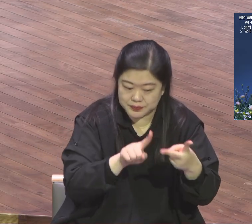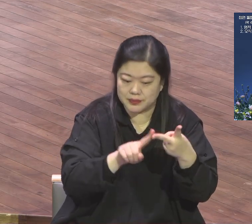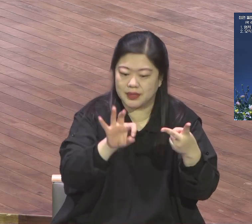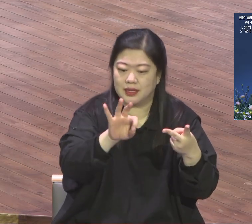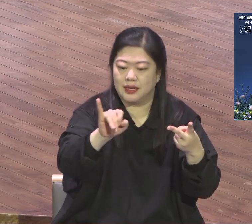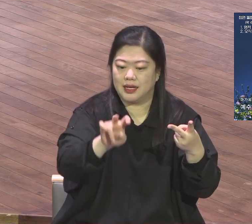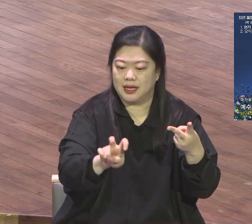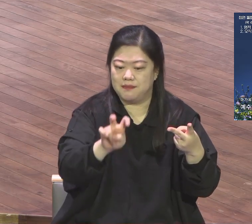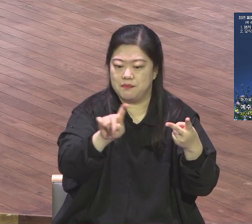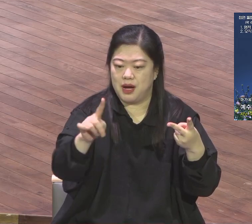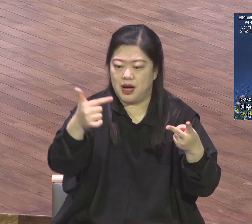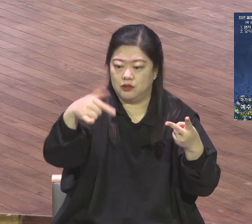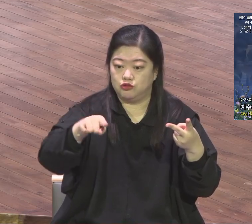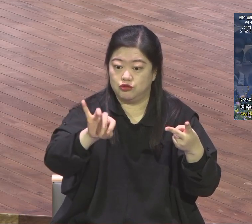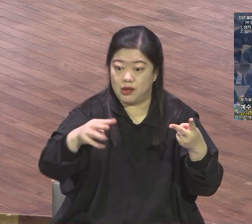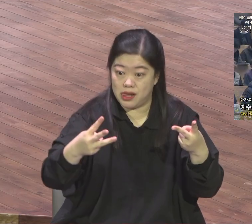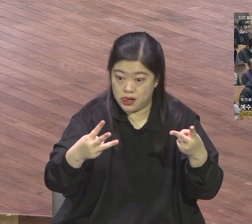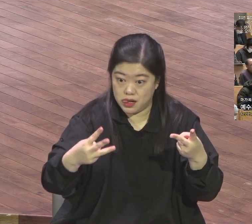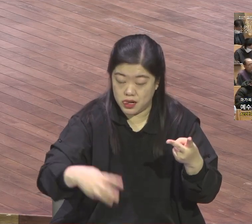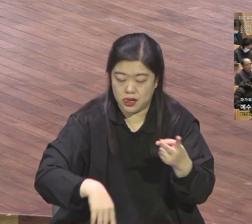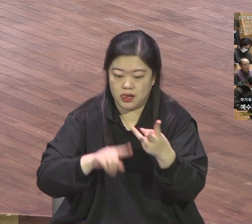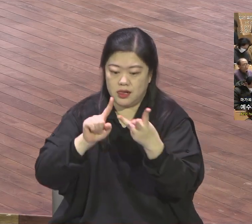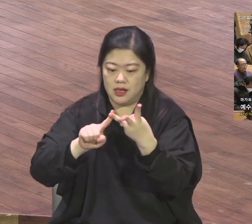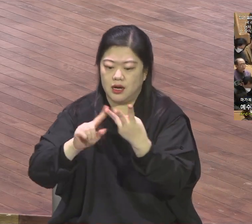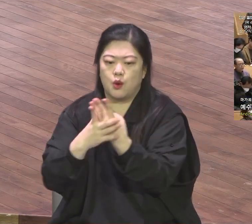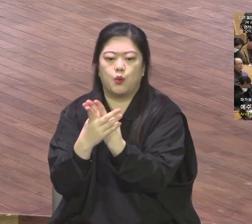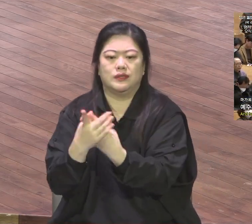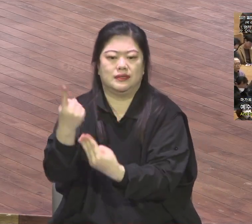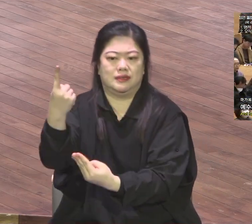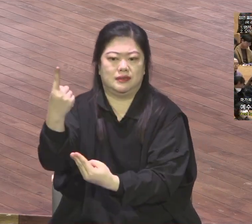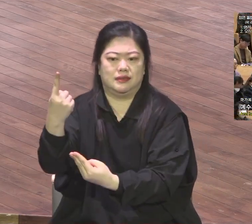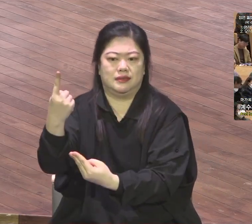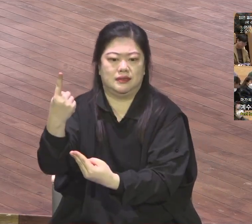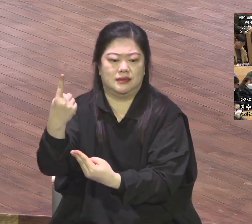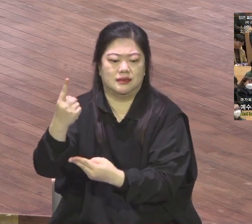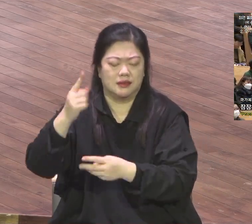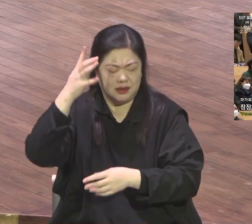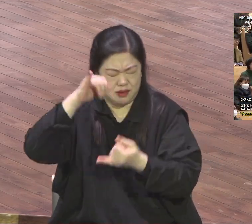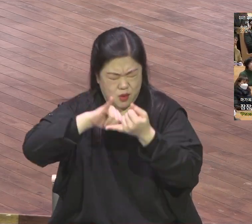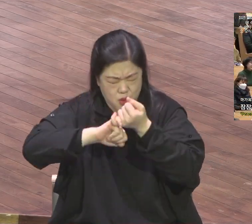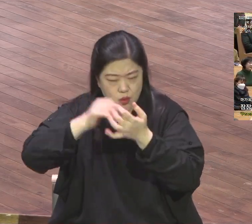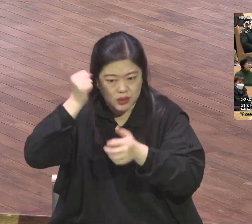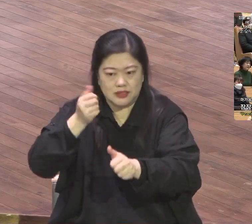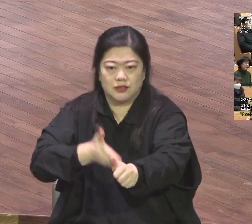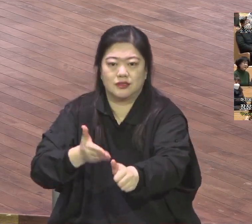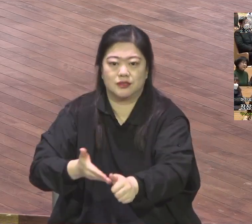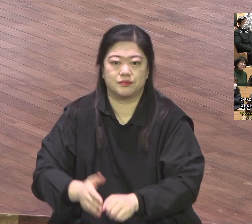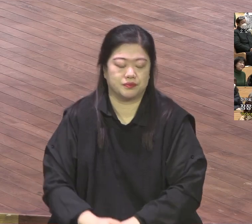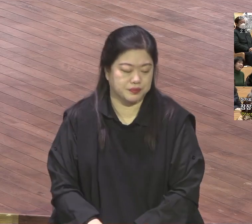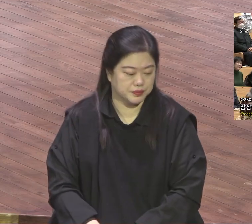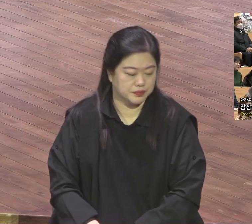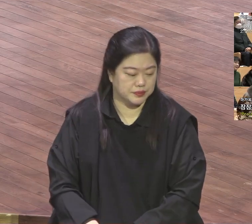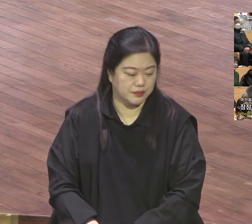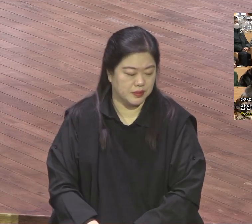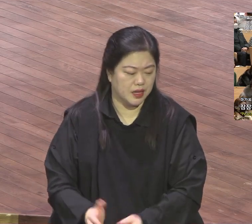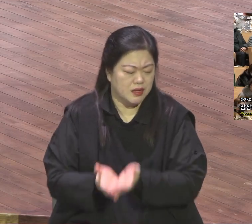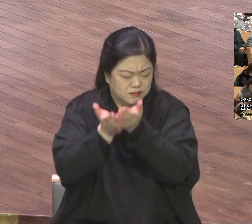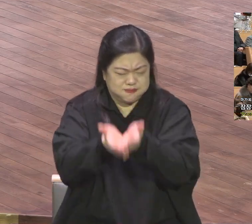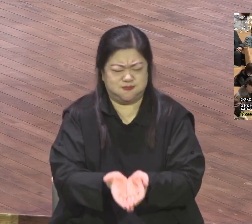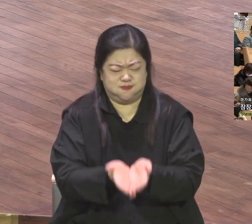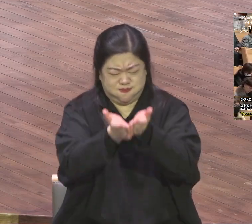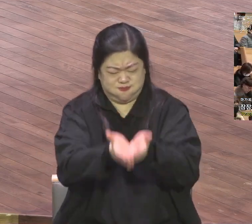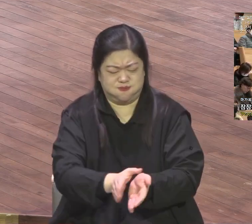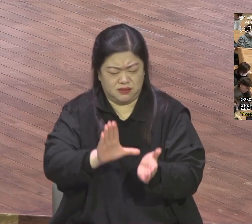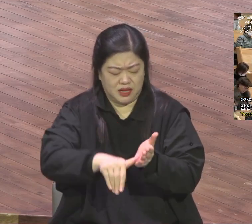39절 보세요. 예수께서 깨어 바람을 꼬지으시며 받아들어 이르시되 잠잠하라 고요하라 하시더니